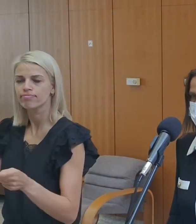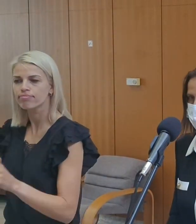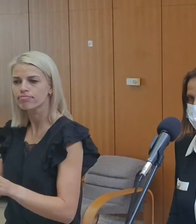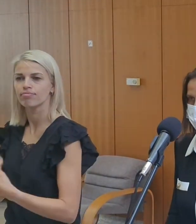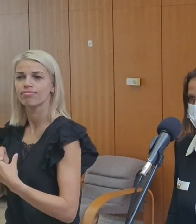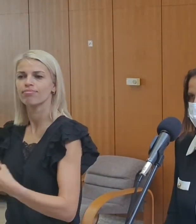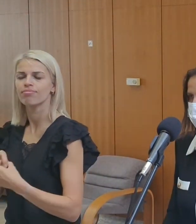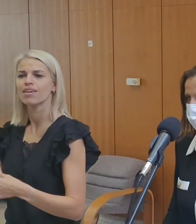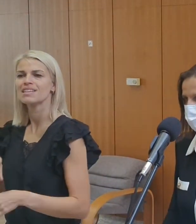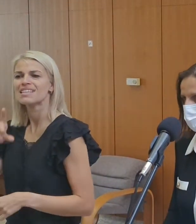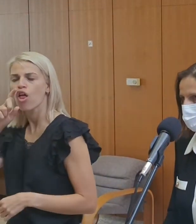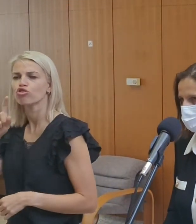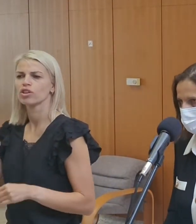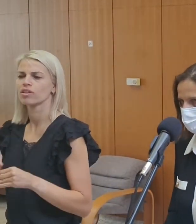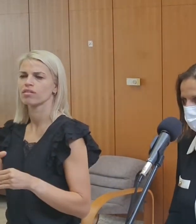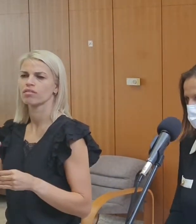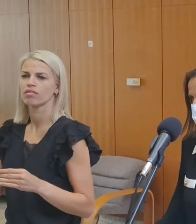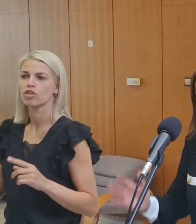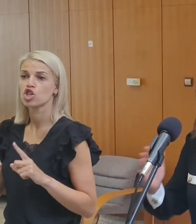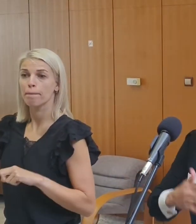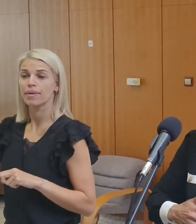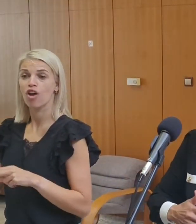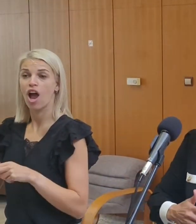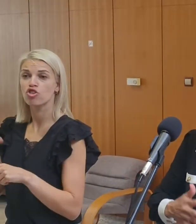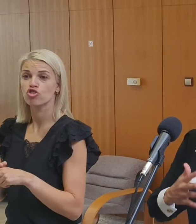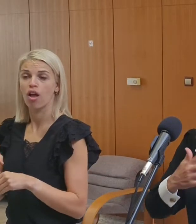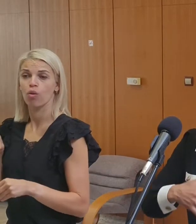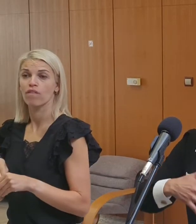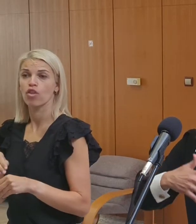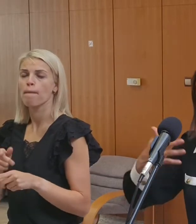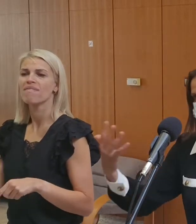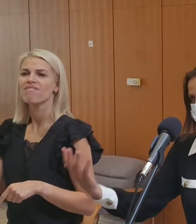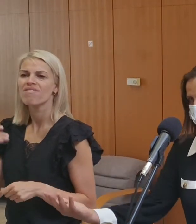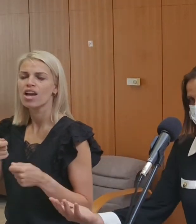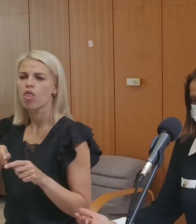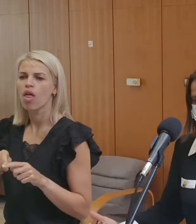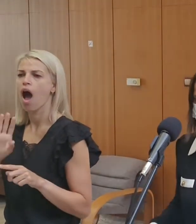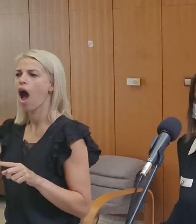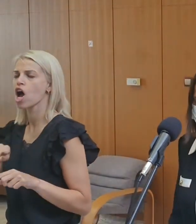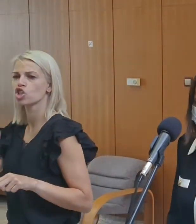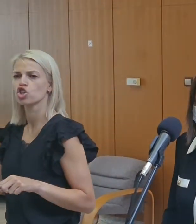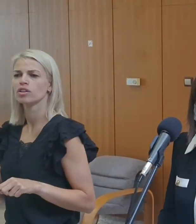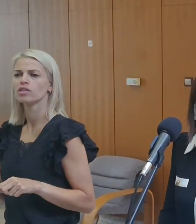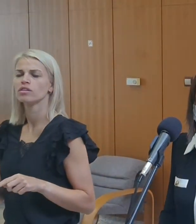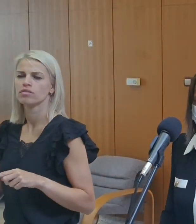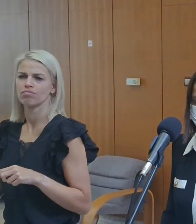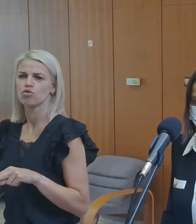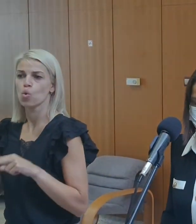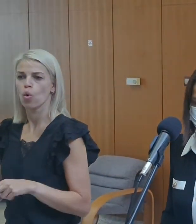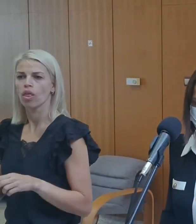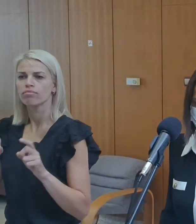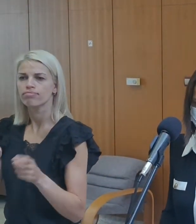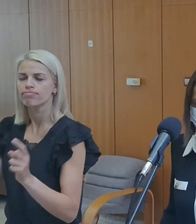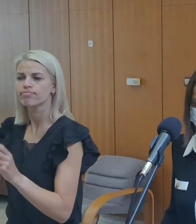prepojeného zločinu s najvyššími špičkami štátu od výkonnej zložky až po nakoniec súdnu zložku mali